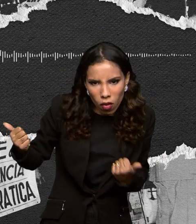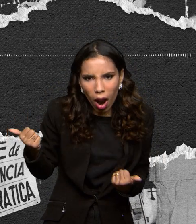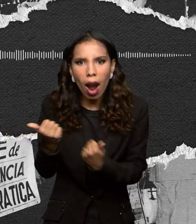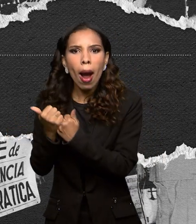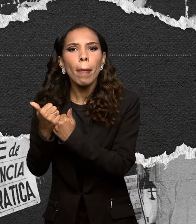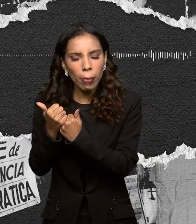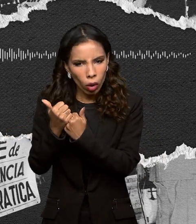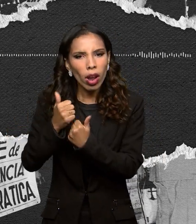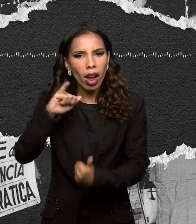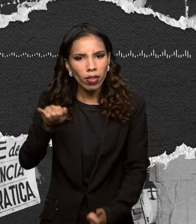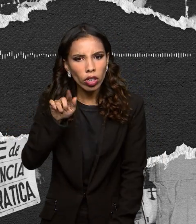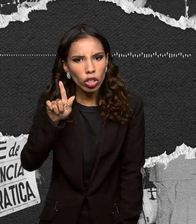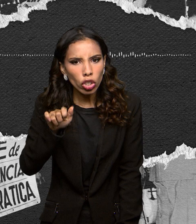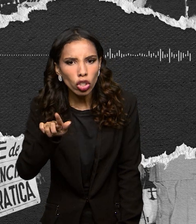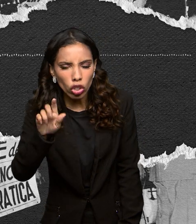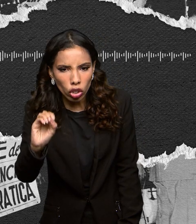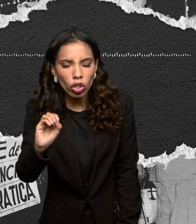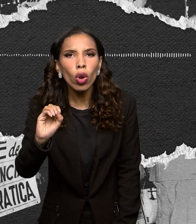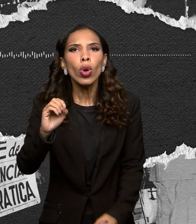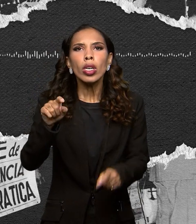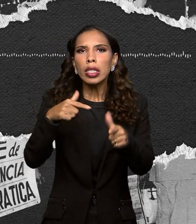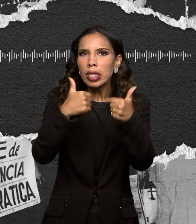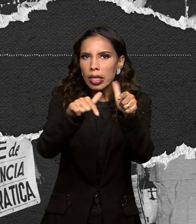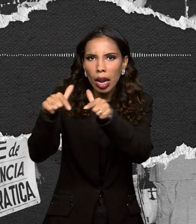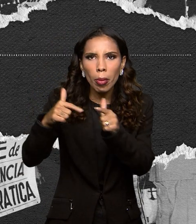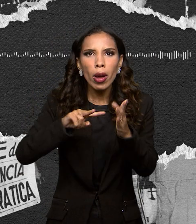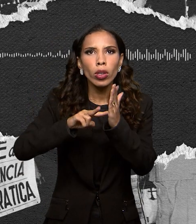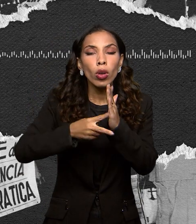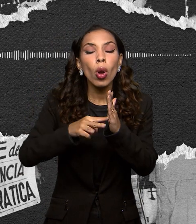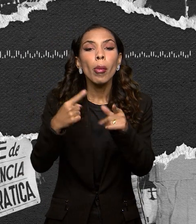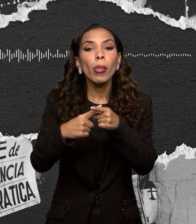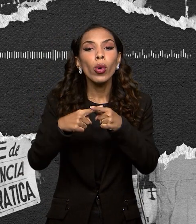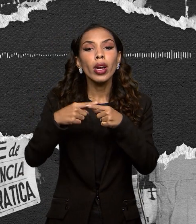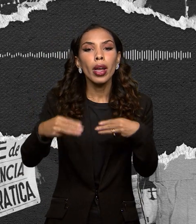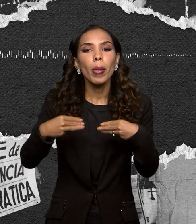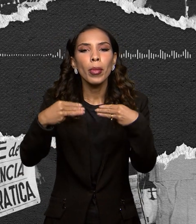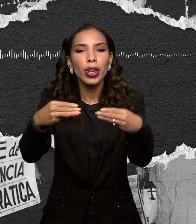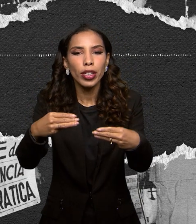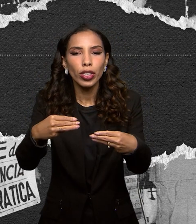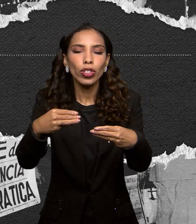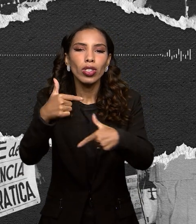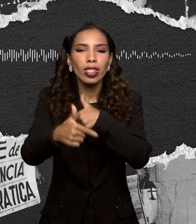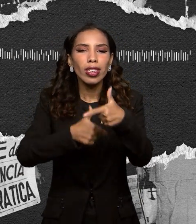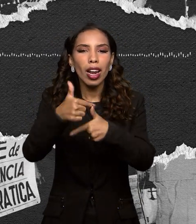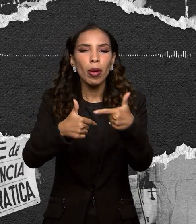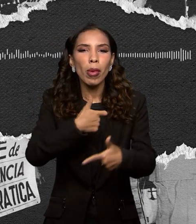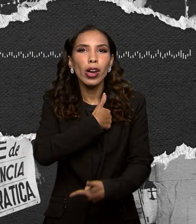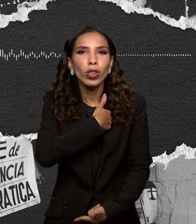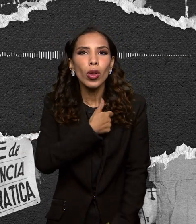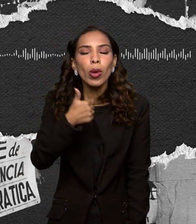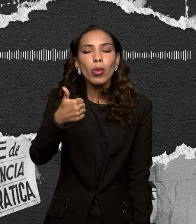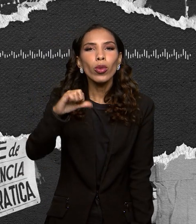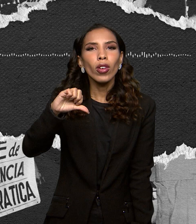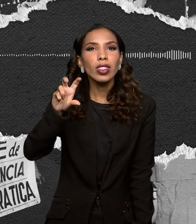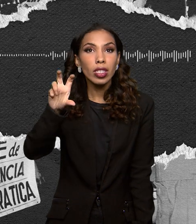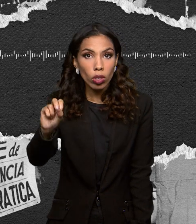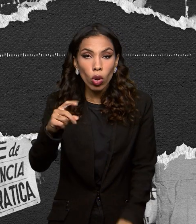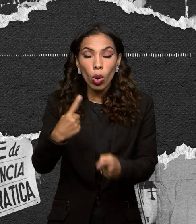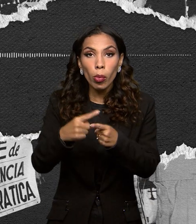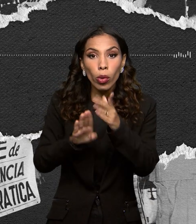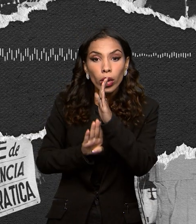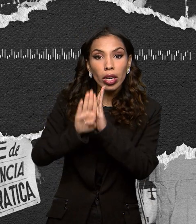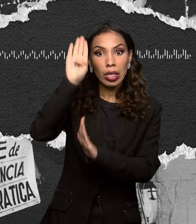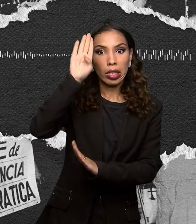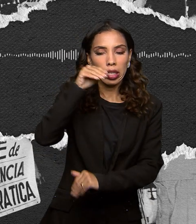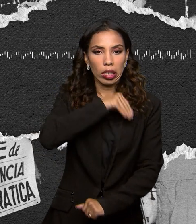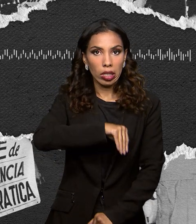trabalhadores rurais. Ele foi ministro do Trabalho de Getúlio Vargas, nos anos 1950, quando houve um crescimento expressivo dos